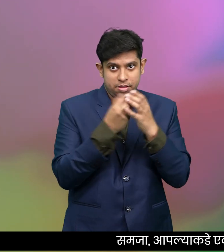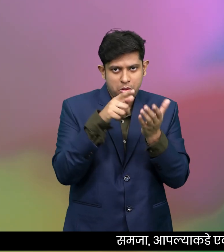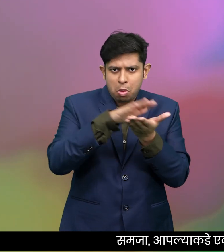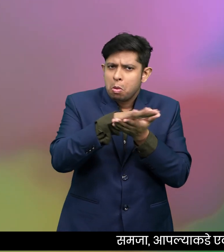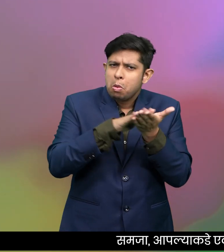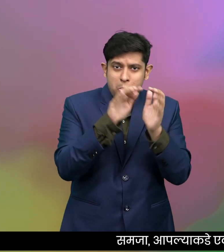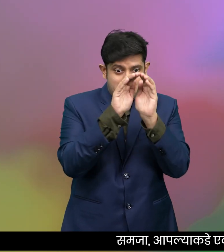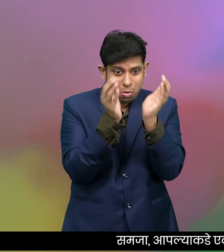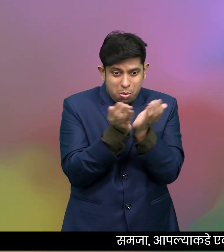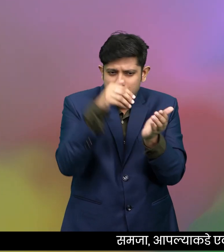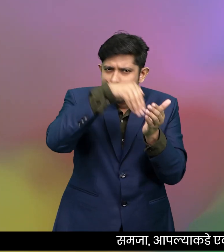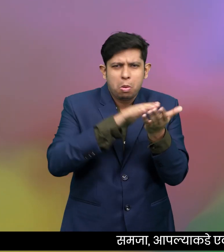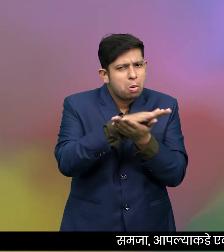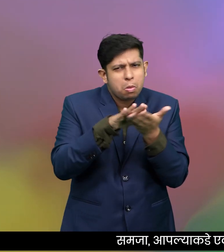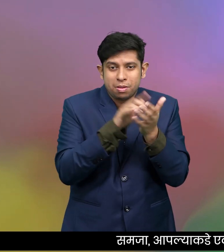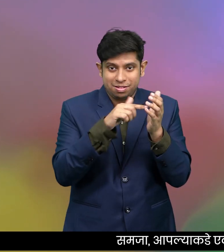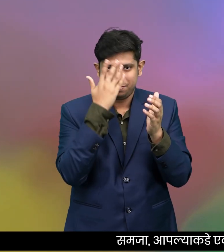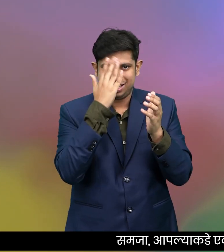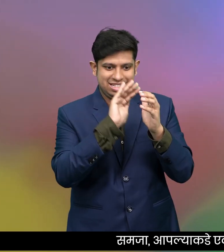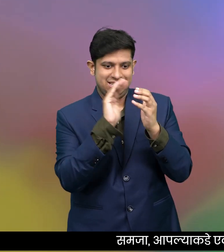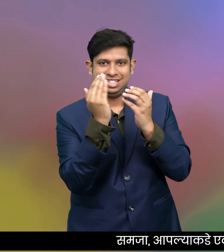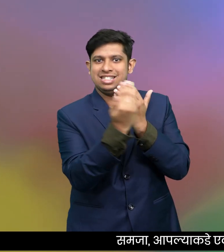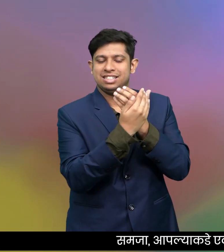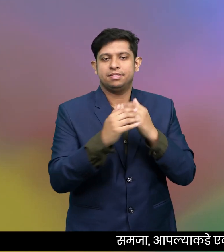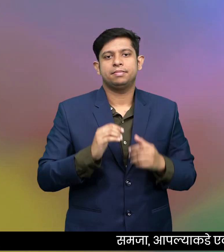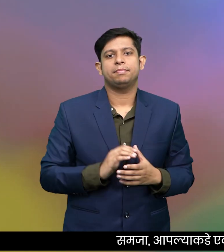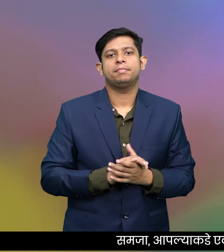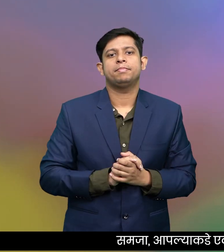समजा आपल्याकडे एक पोकळ गोळ्यासारखा आरसा आहे.